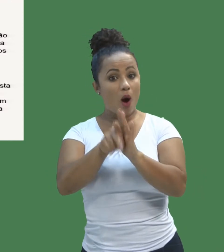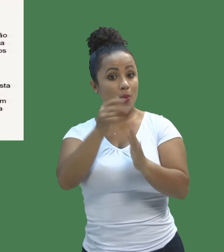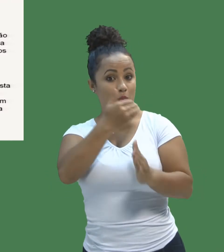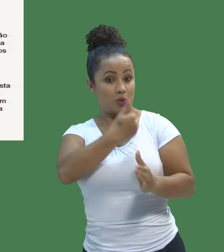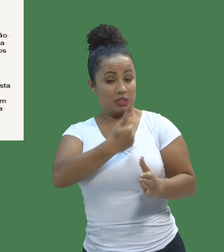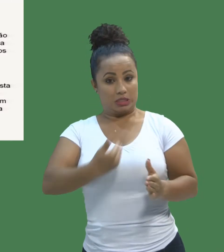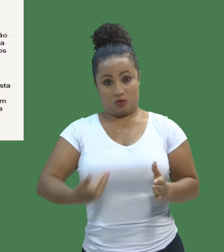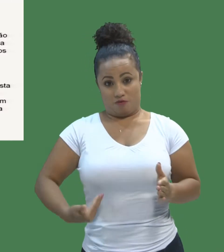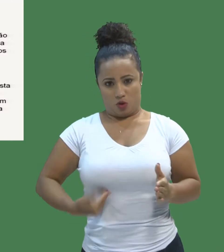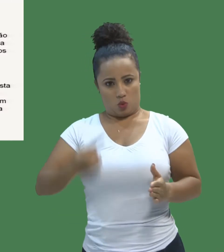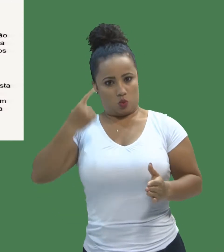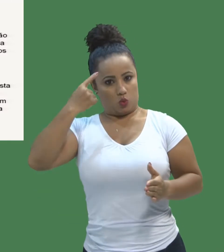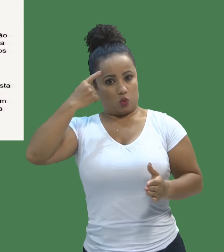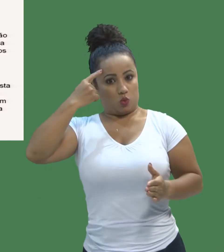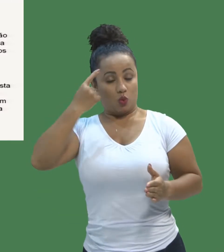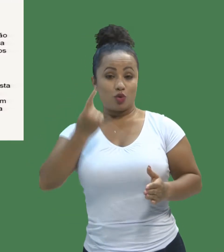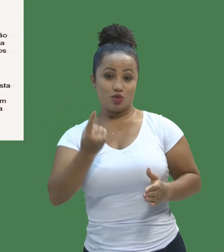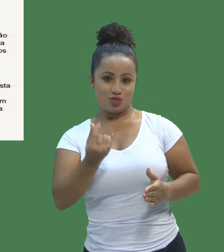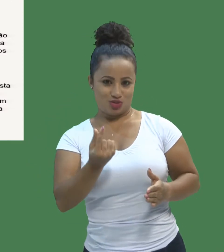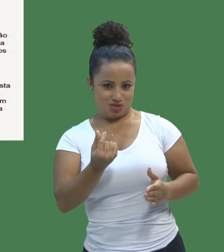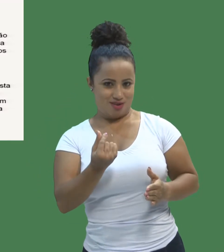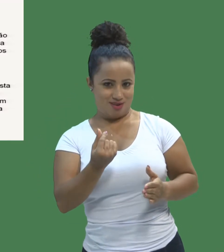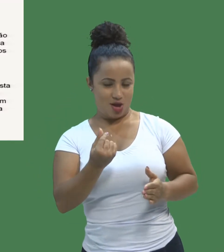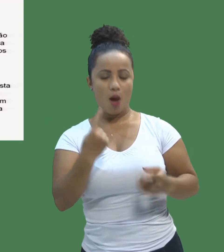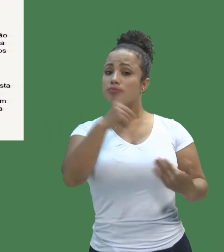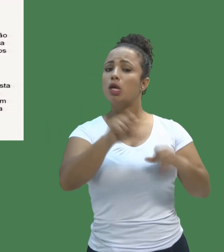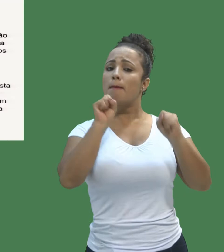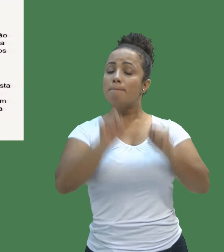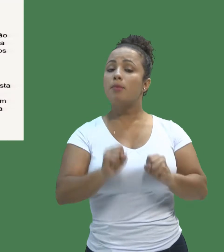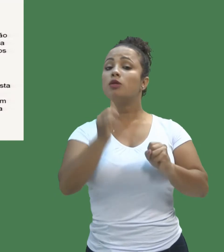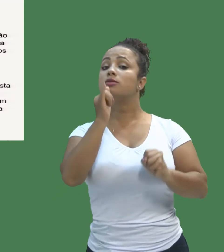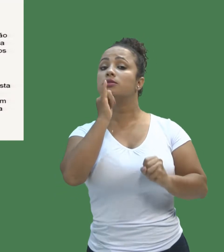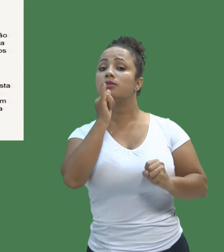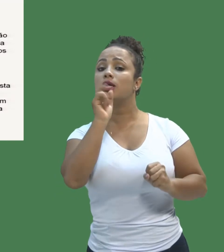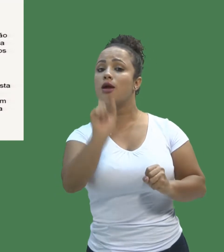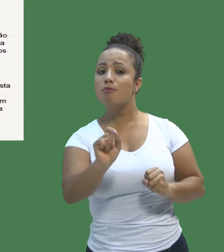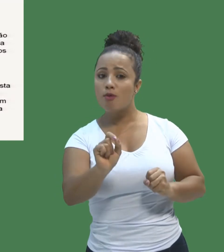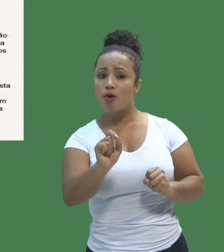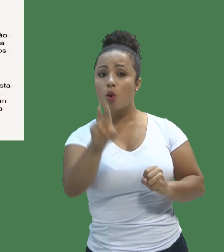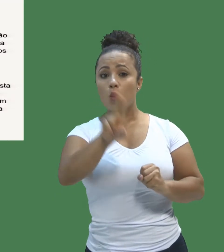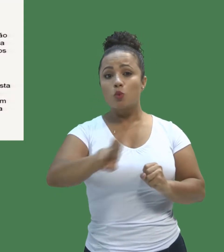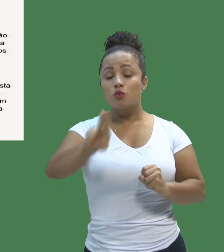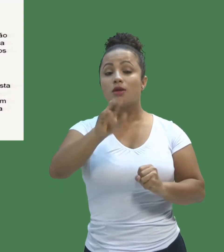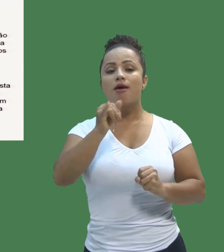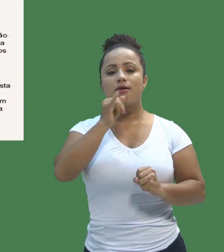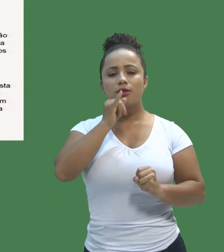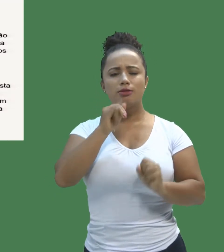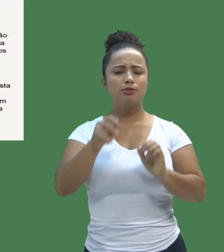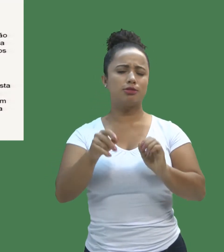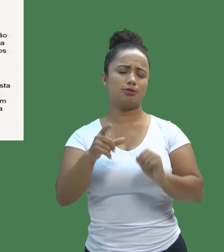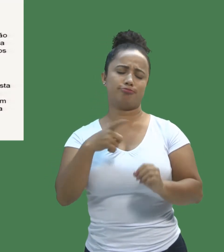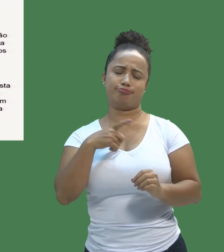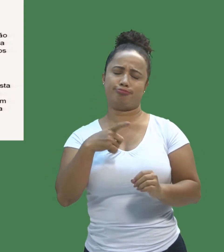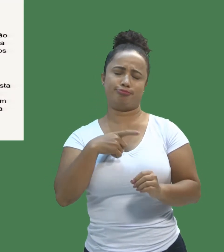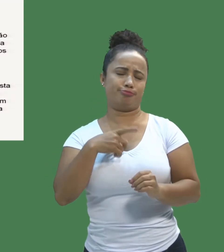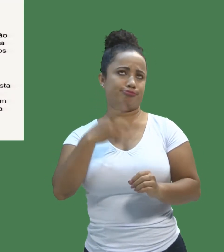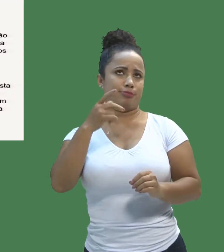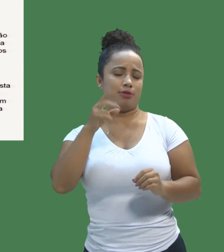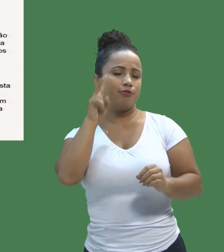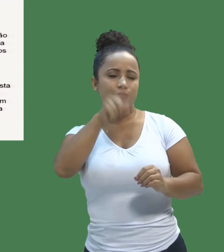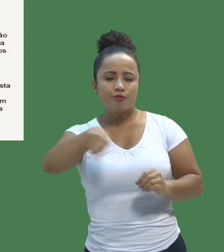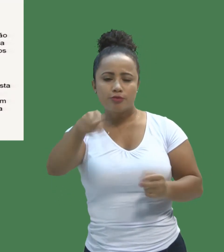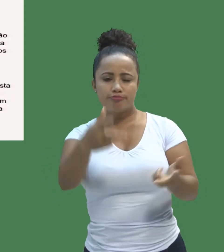ser ilustrado utilizando-se do exemplo clássico de um Estado capitalista, onde se prega ordem e